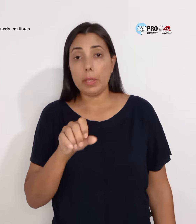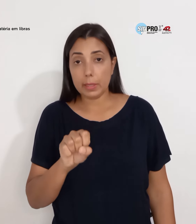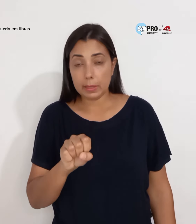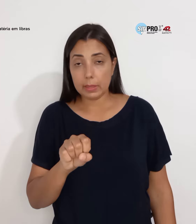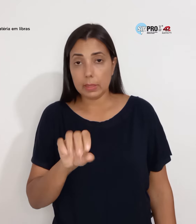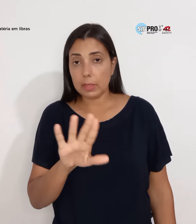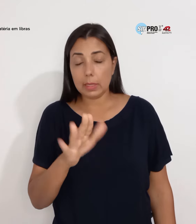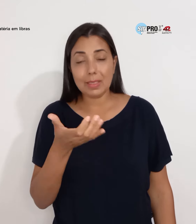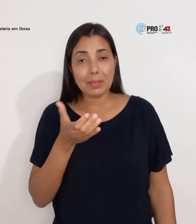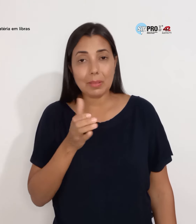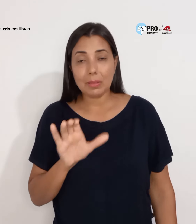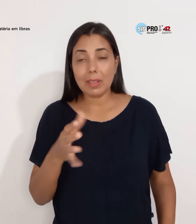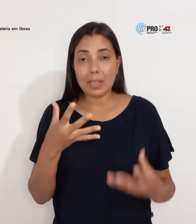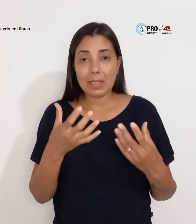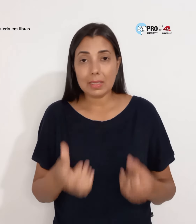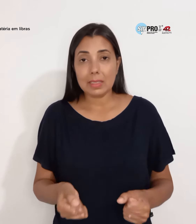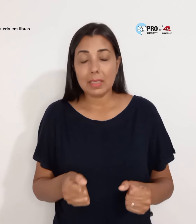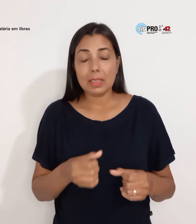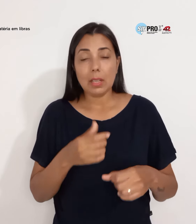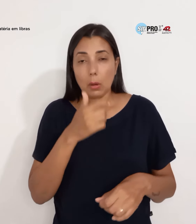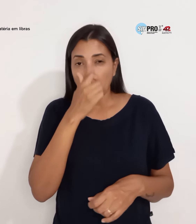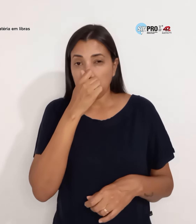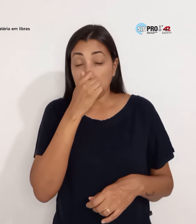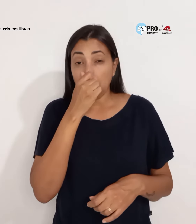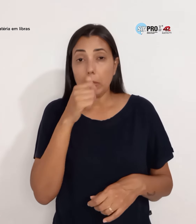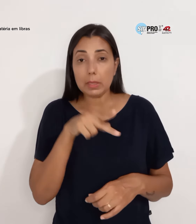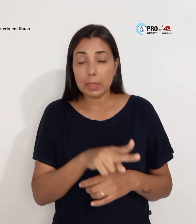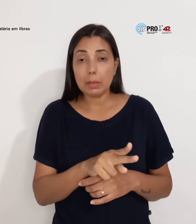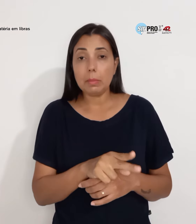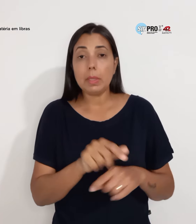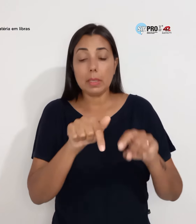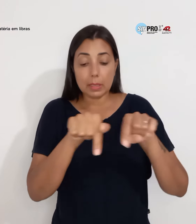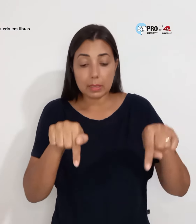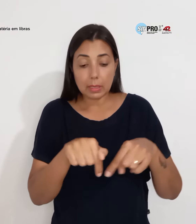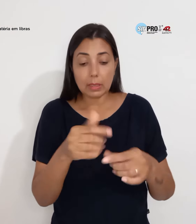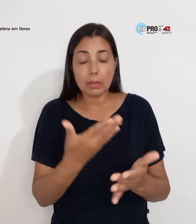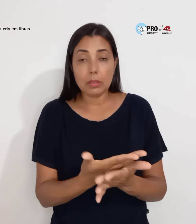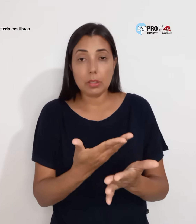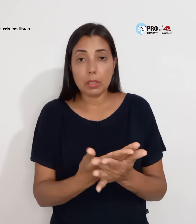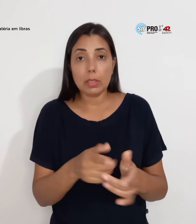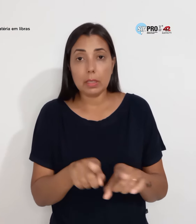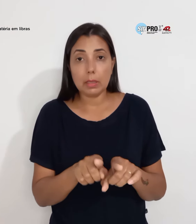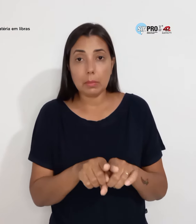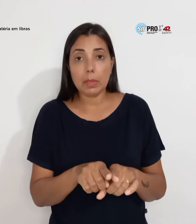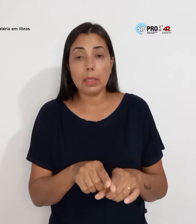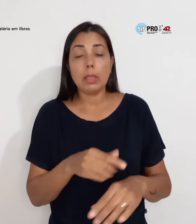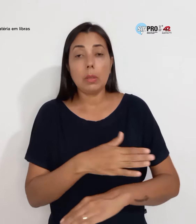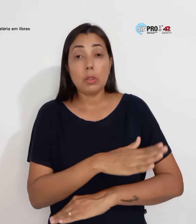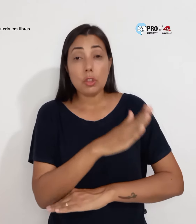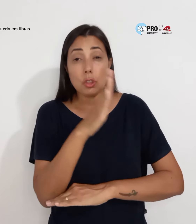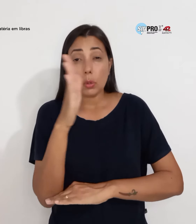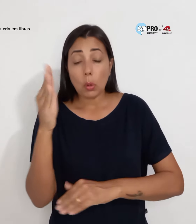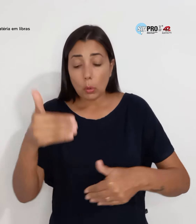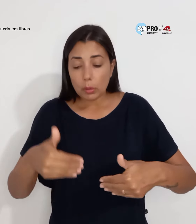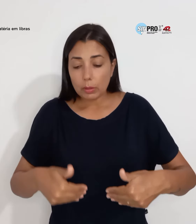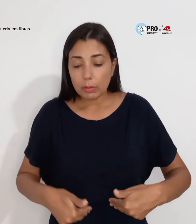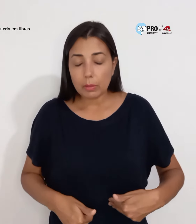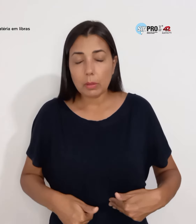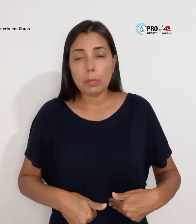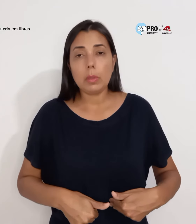algumas desumanidades, superlotou as salas de aula e criou o turno da fome. O Distrito Federal